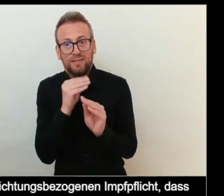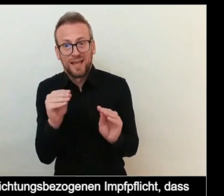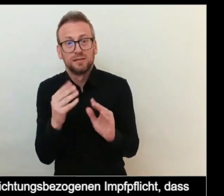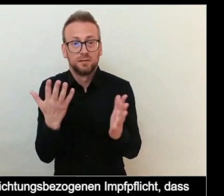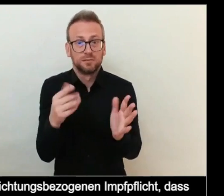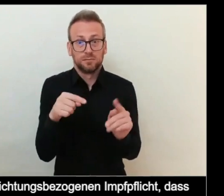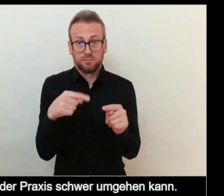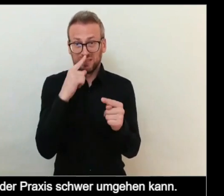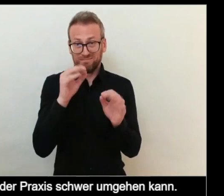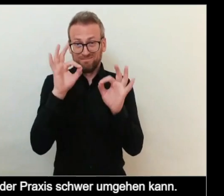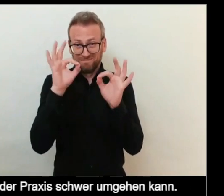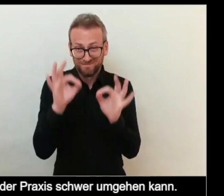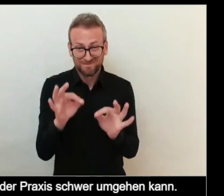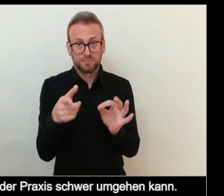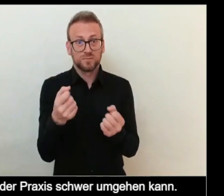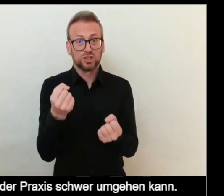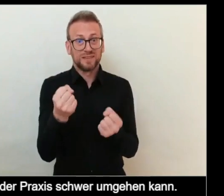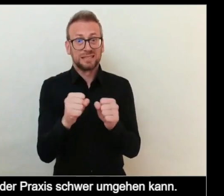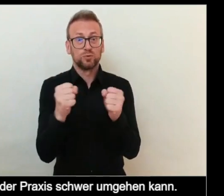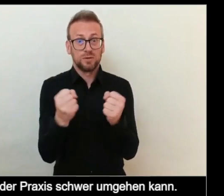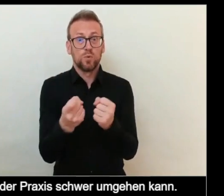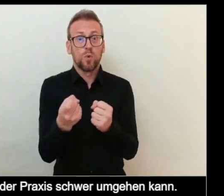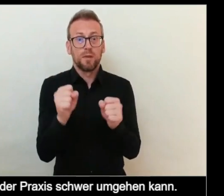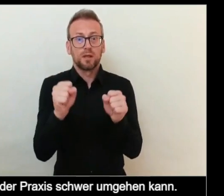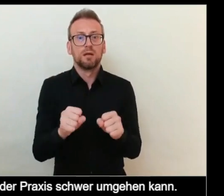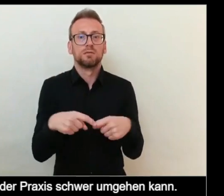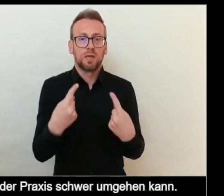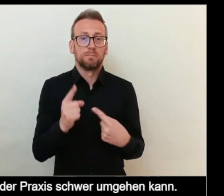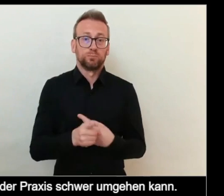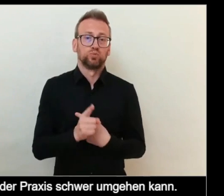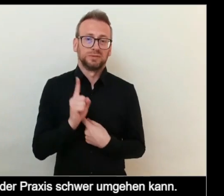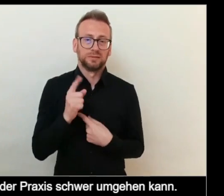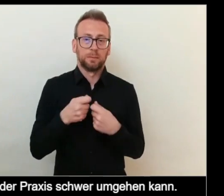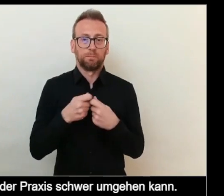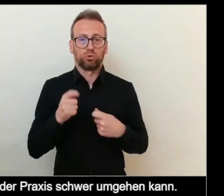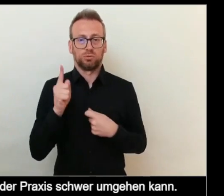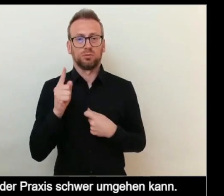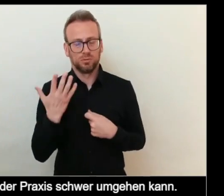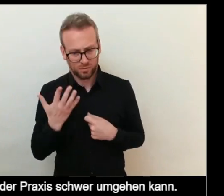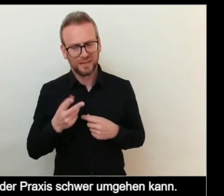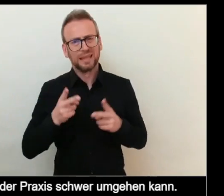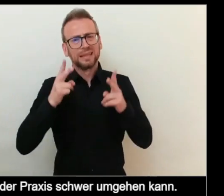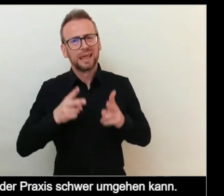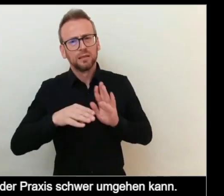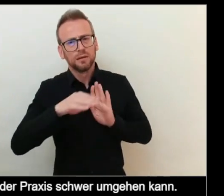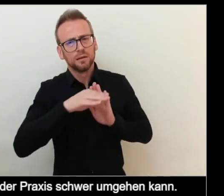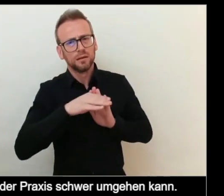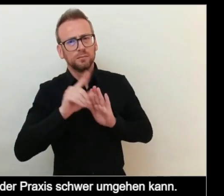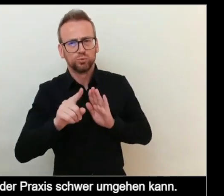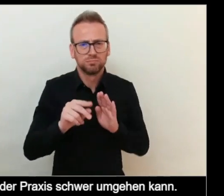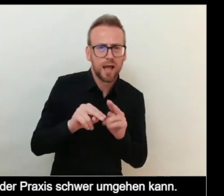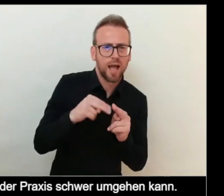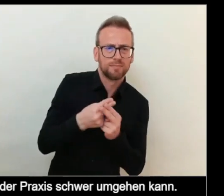Ich habe es immer noch nicht ganz verstanden, weil wenn das jetzt, was jetzt ist, ne, wenn das